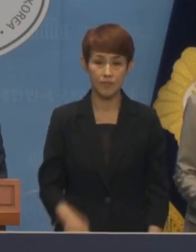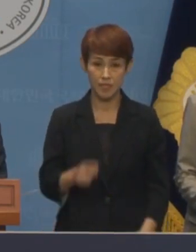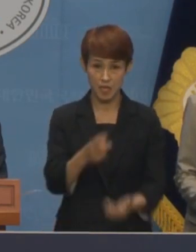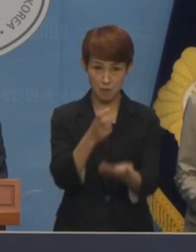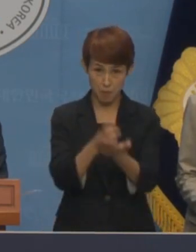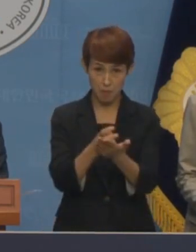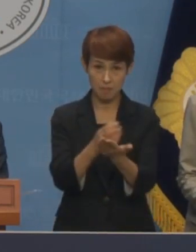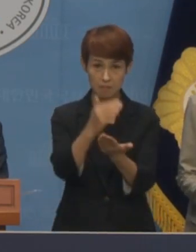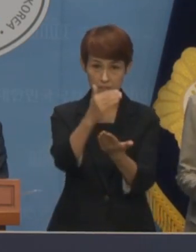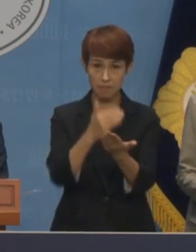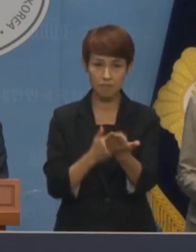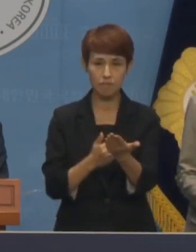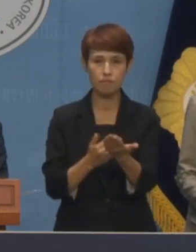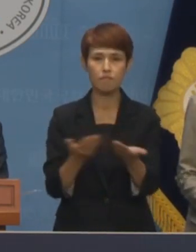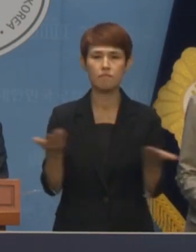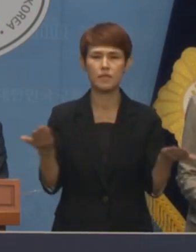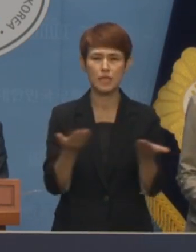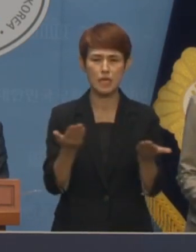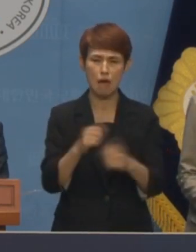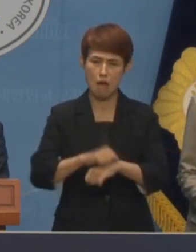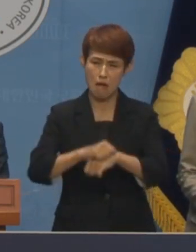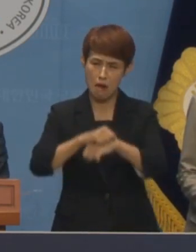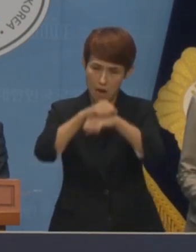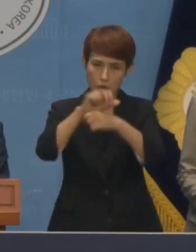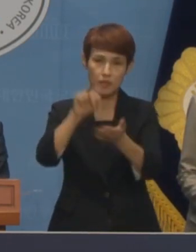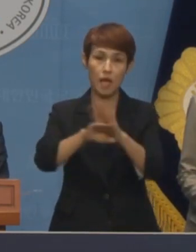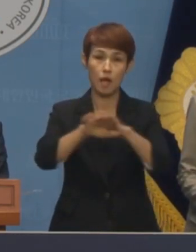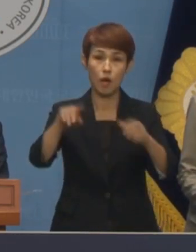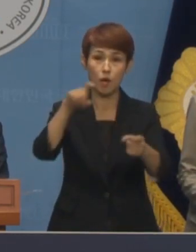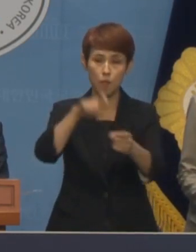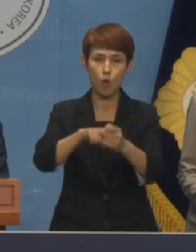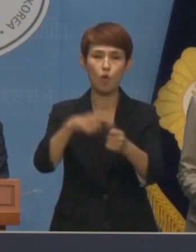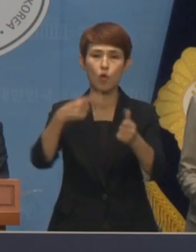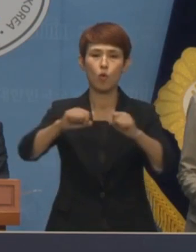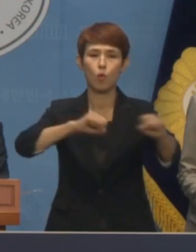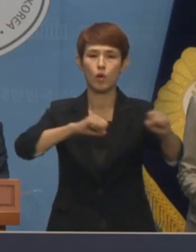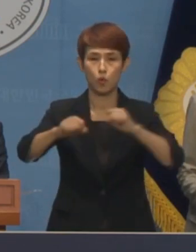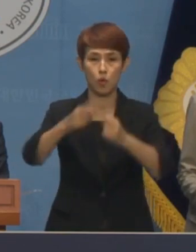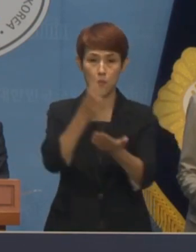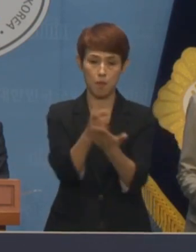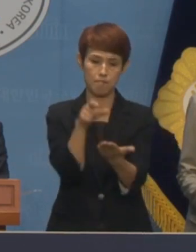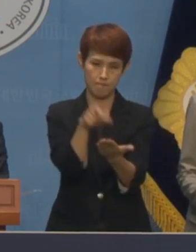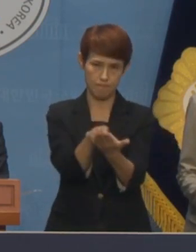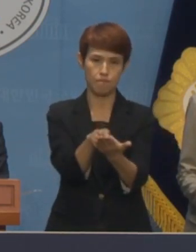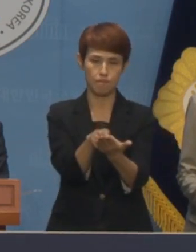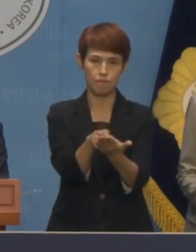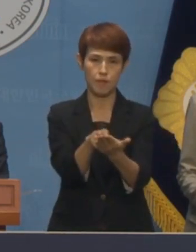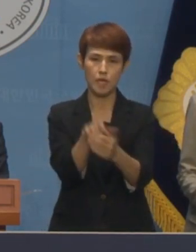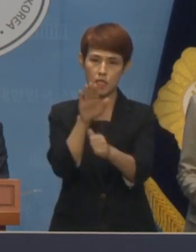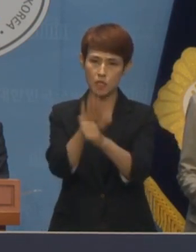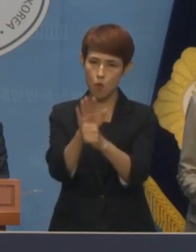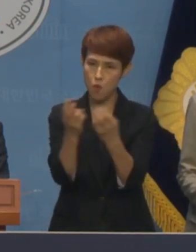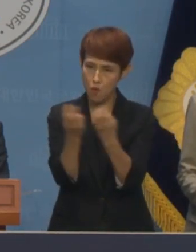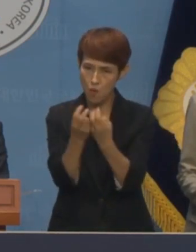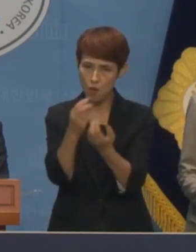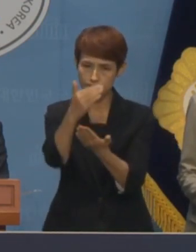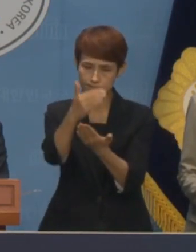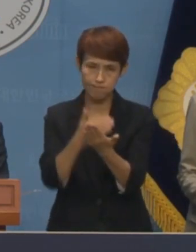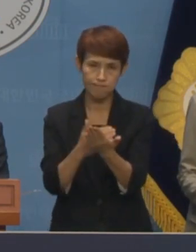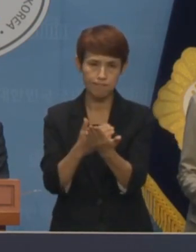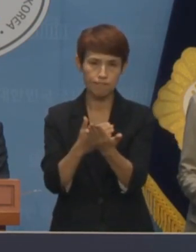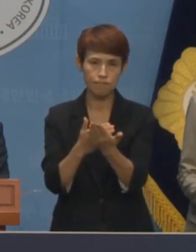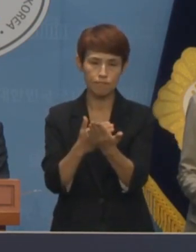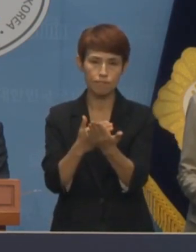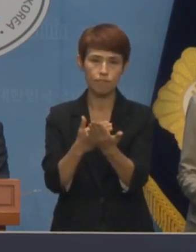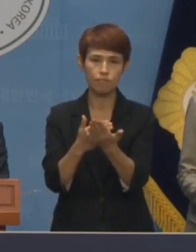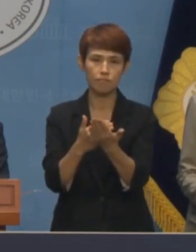발의하는 법안에는 업무 폭탄 문제를 해결하기 위한 교육활동 법률 명시 및 지원 방안 마련,